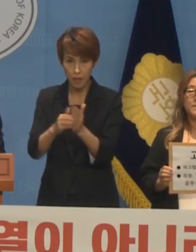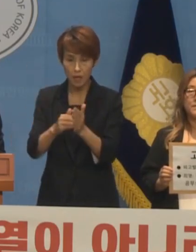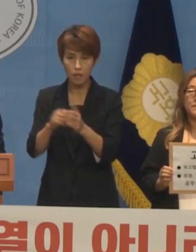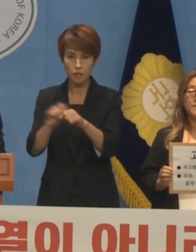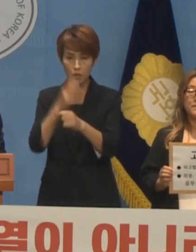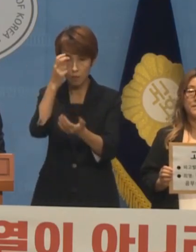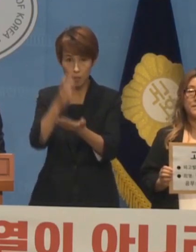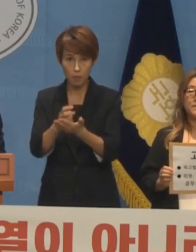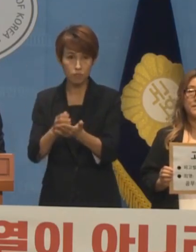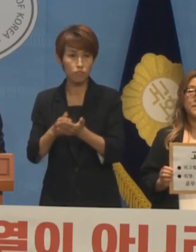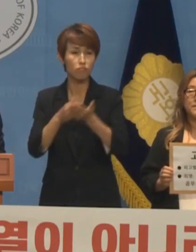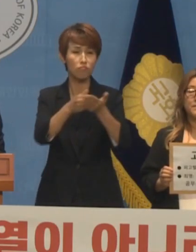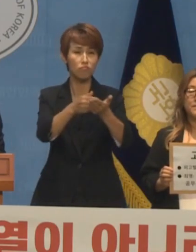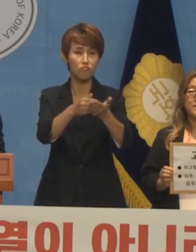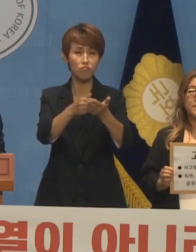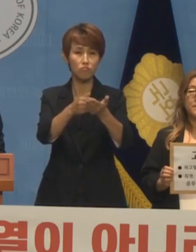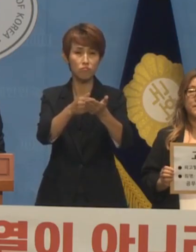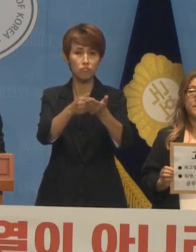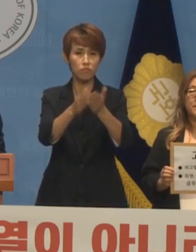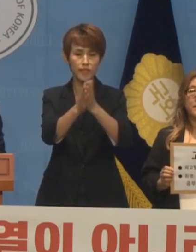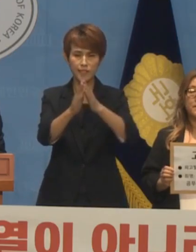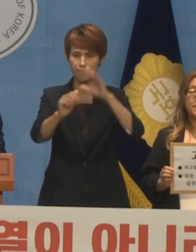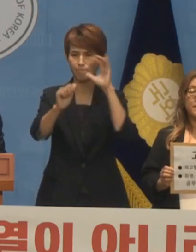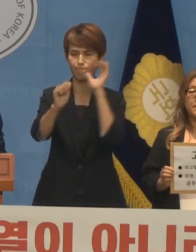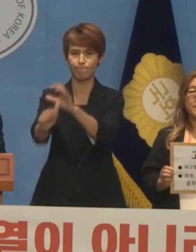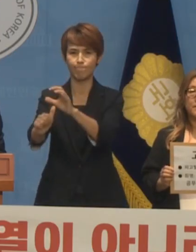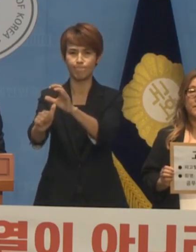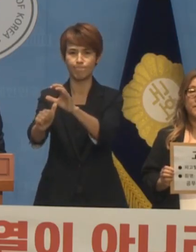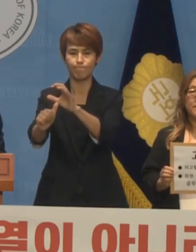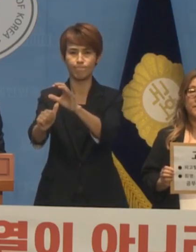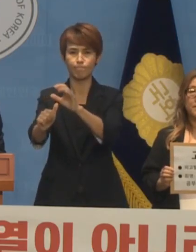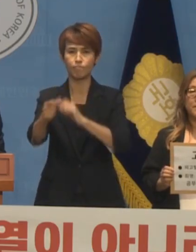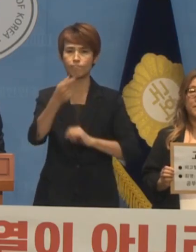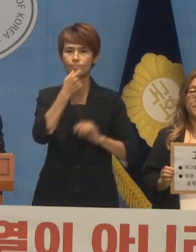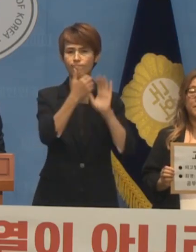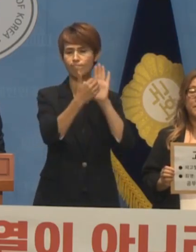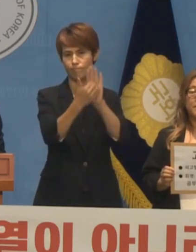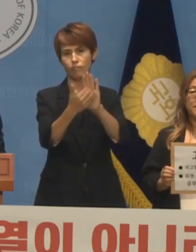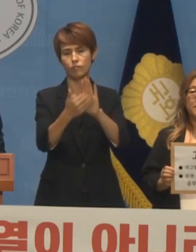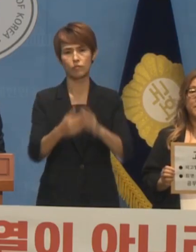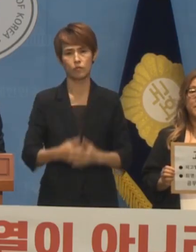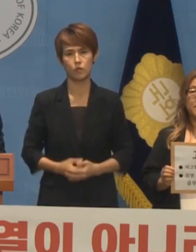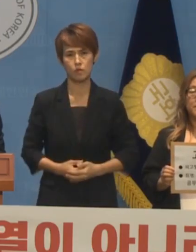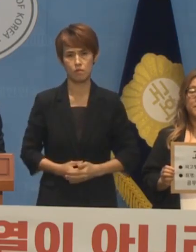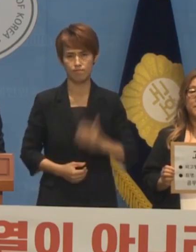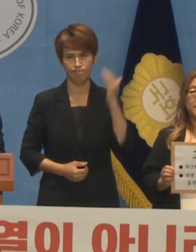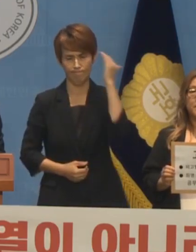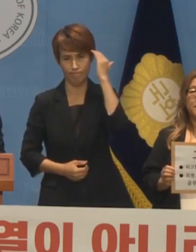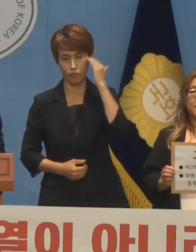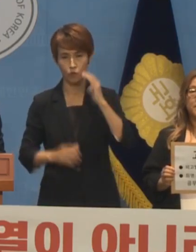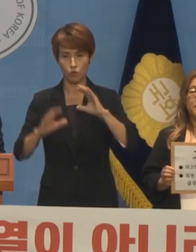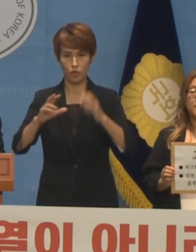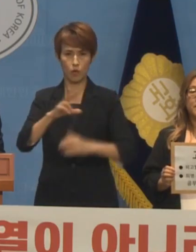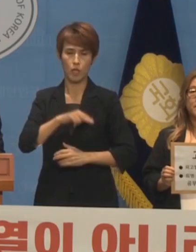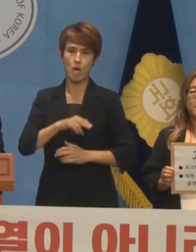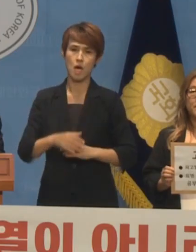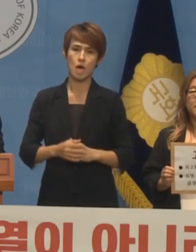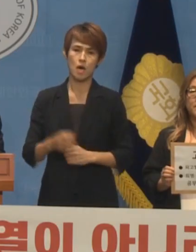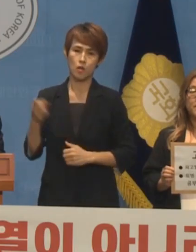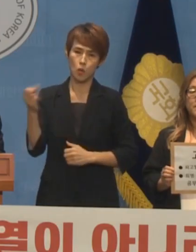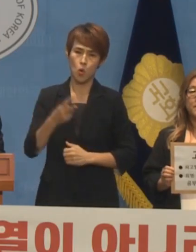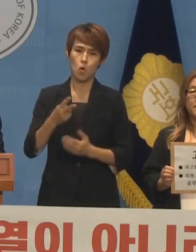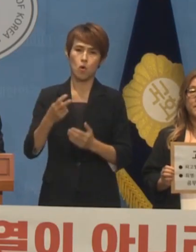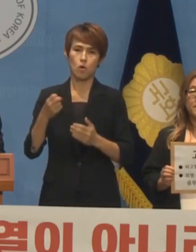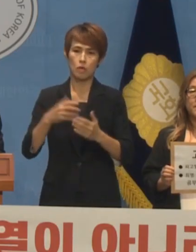특검 법안이 공포 및 시행되지 못하게 상습적으로 방해하고 국회의원들이 의무 없는 일인